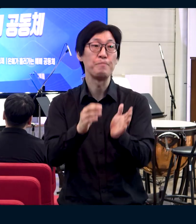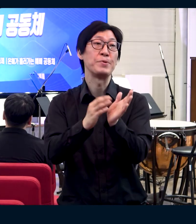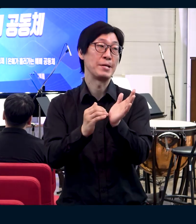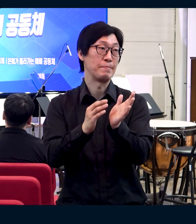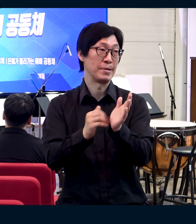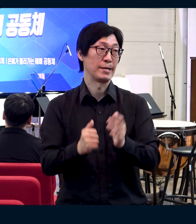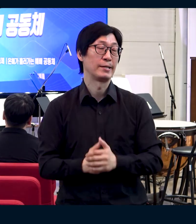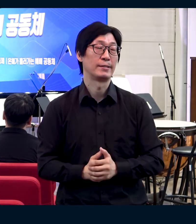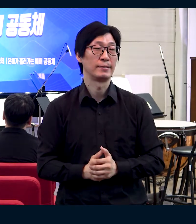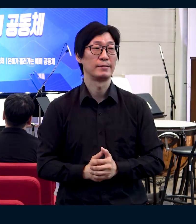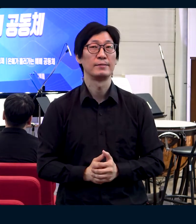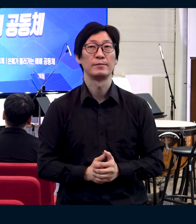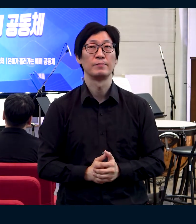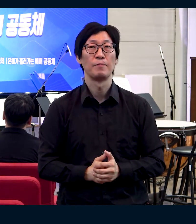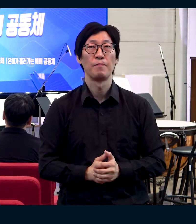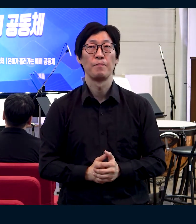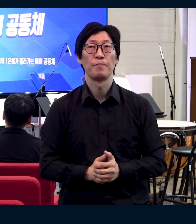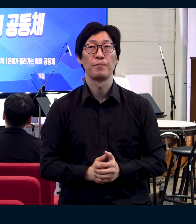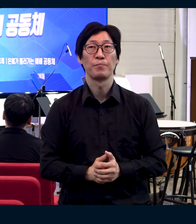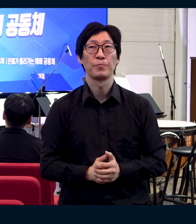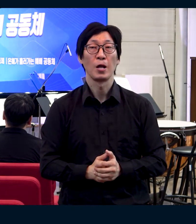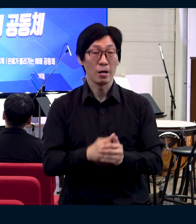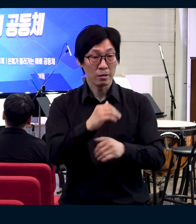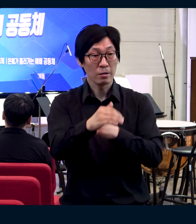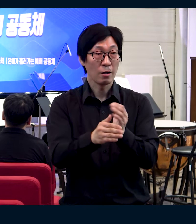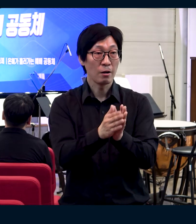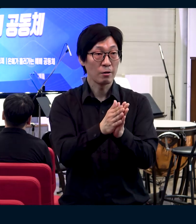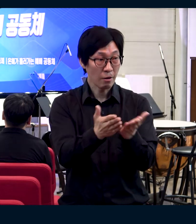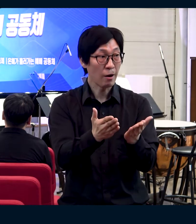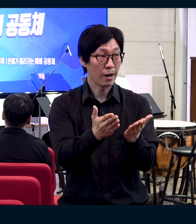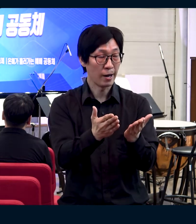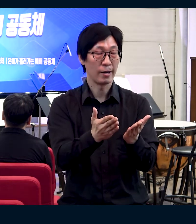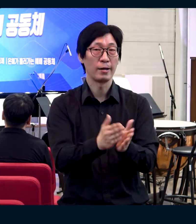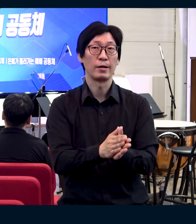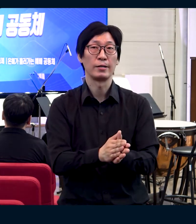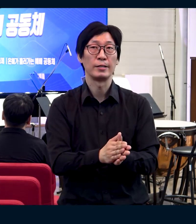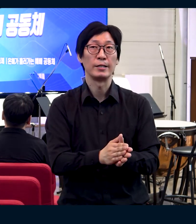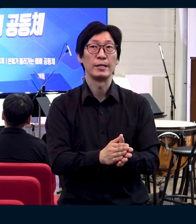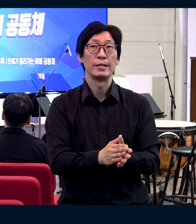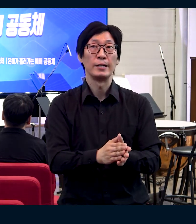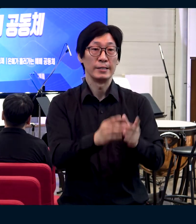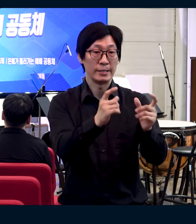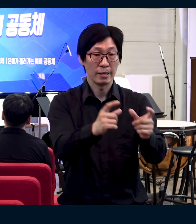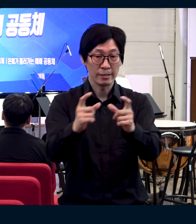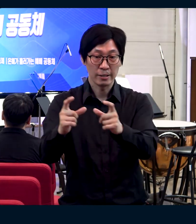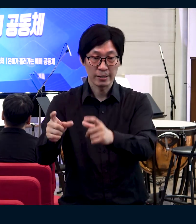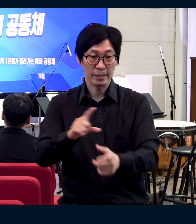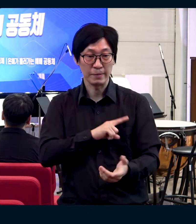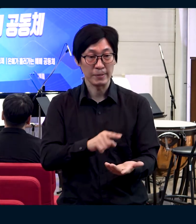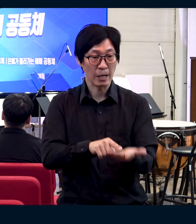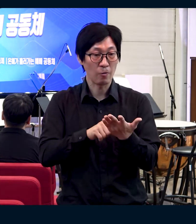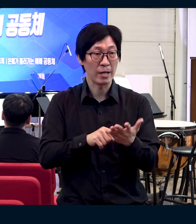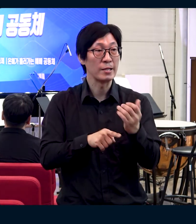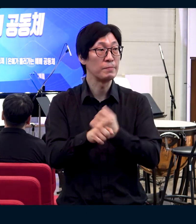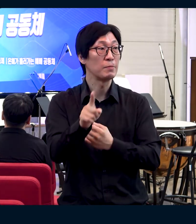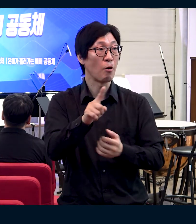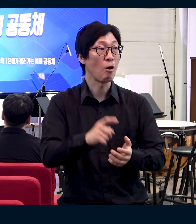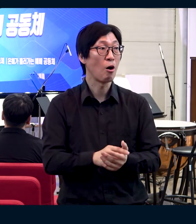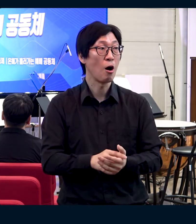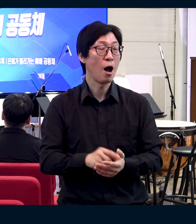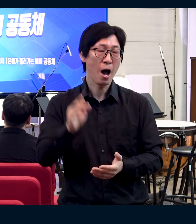그런 비밀이에요. 여러분, 성경에서 어떤 지명을 이렇게 말한다고 하는 것은요,